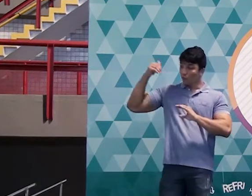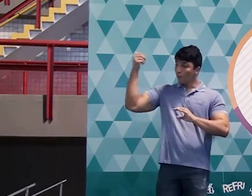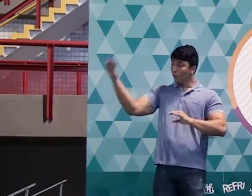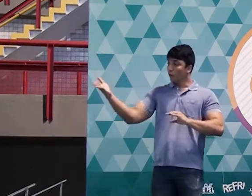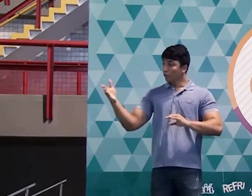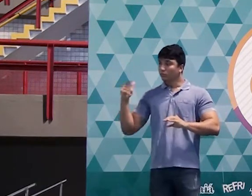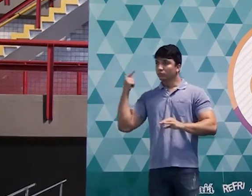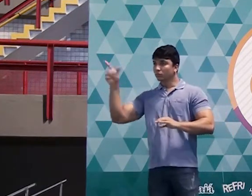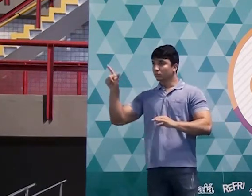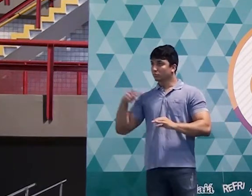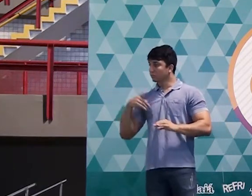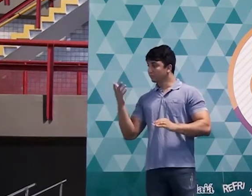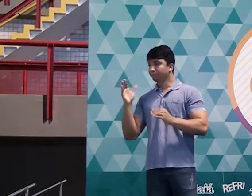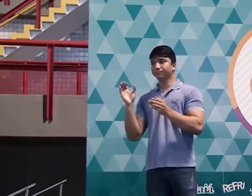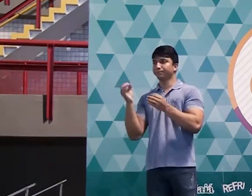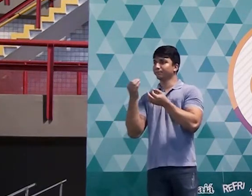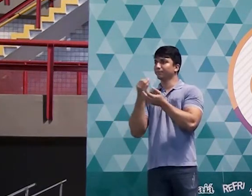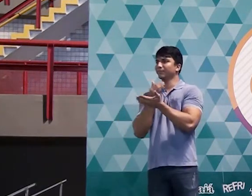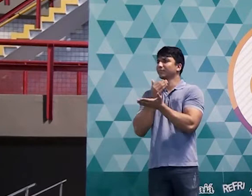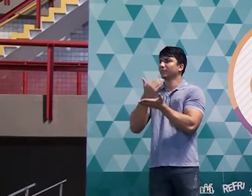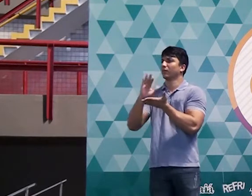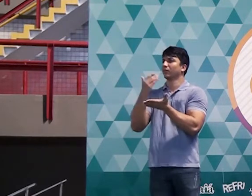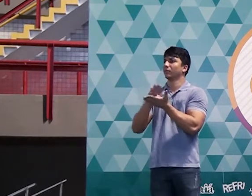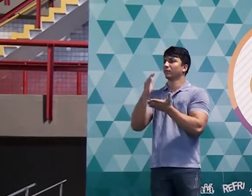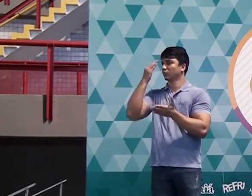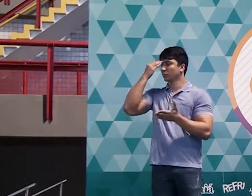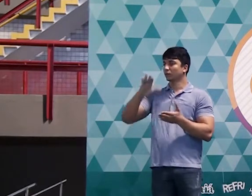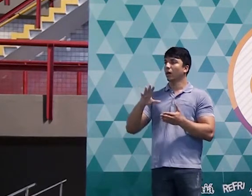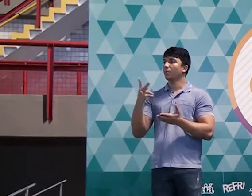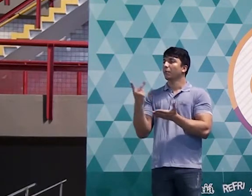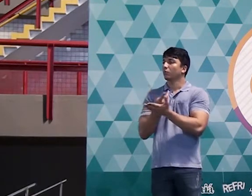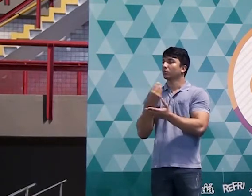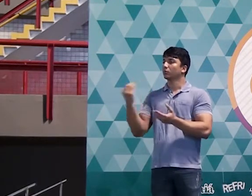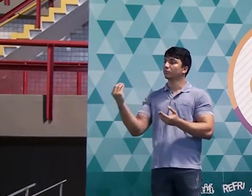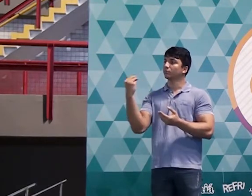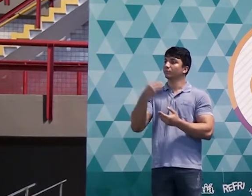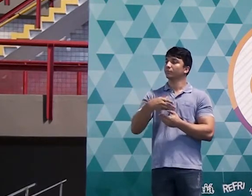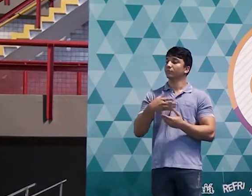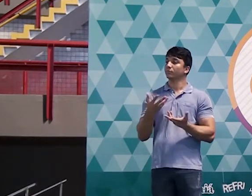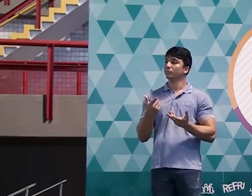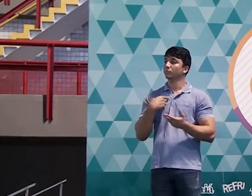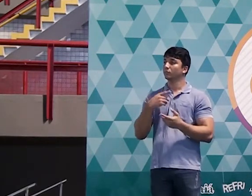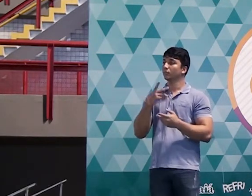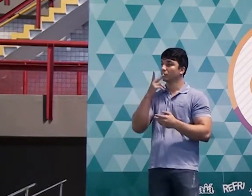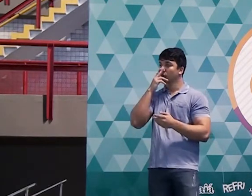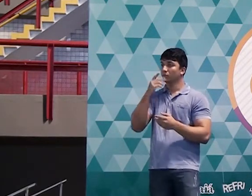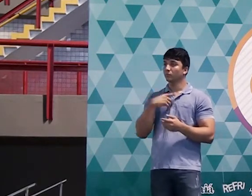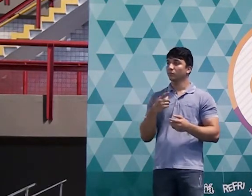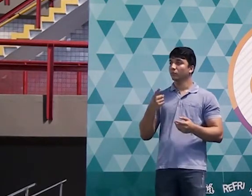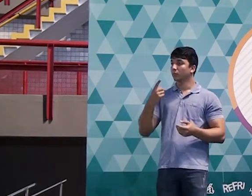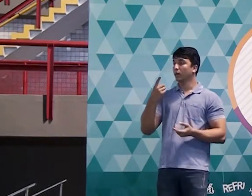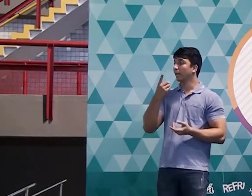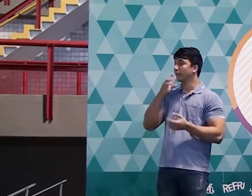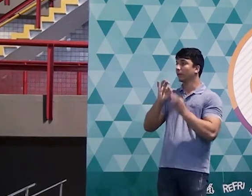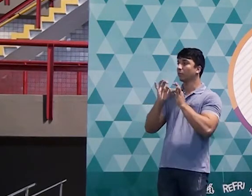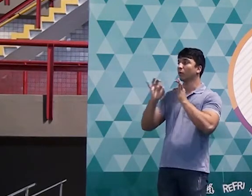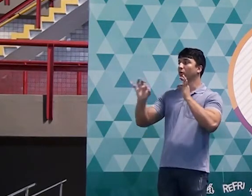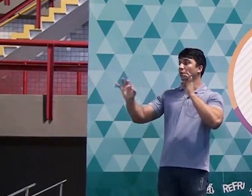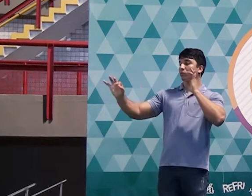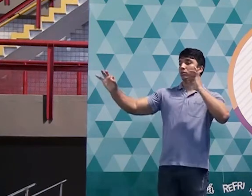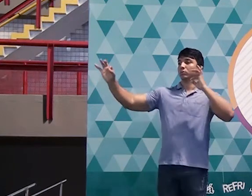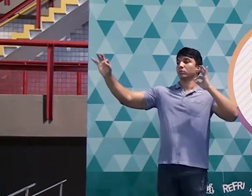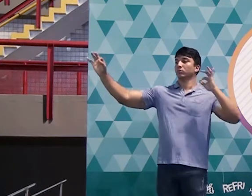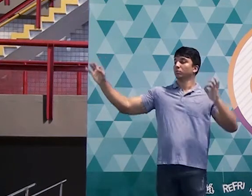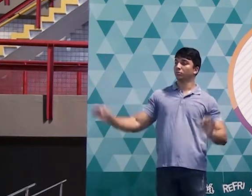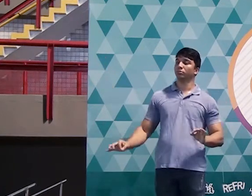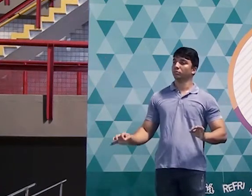mora no feudo vizinho sabe de nada que está acontecendo aqui. Um feudo vizinho é quanto tempo de vizinho? 3 dias,